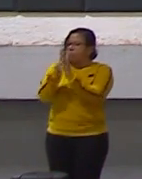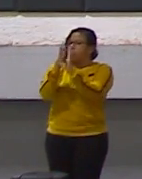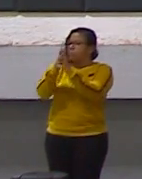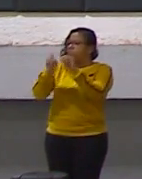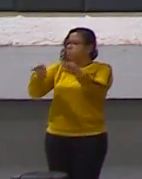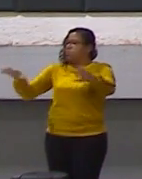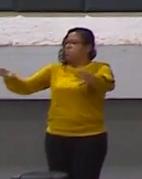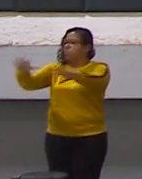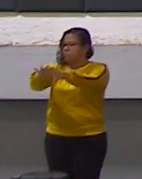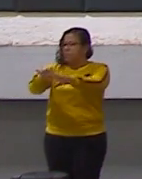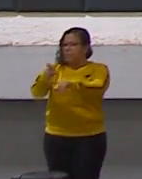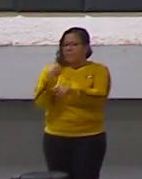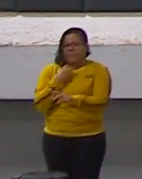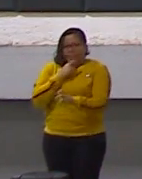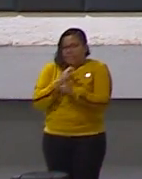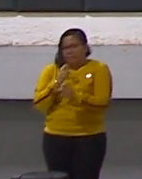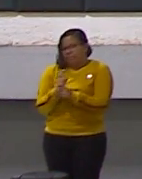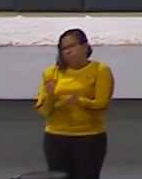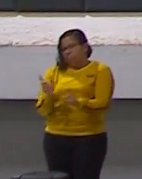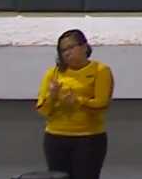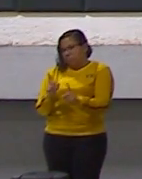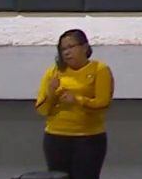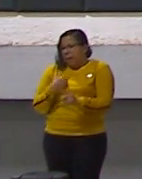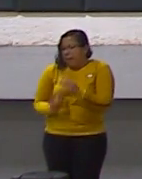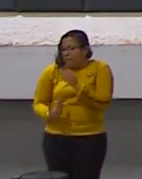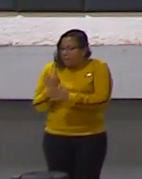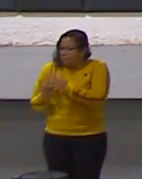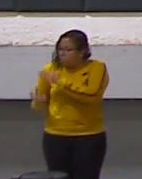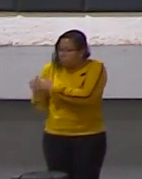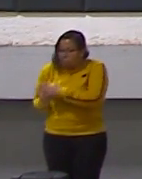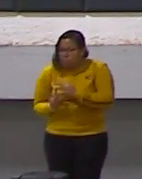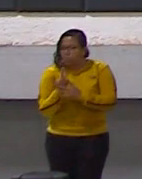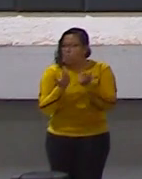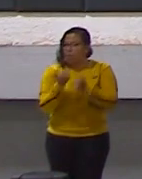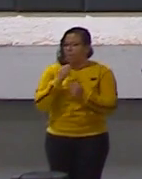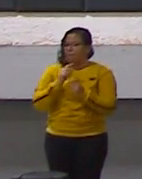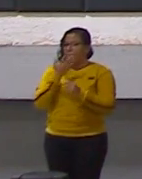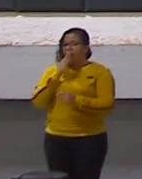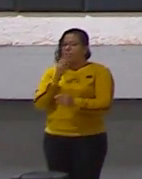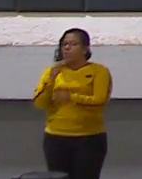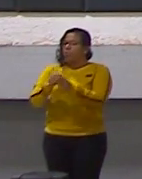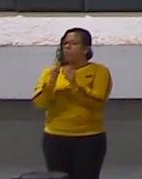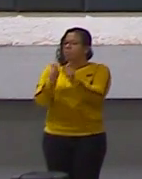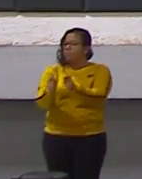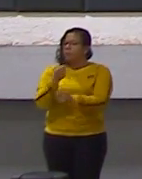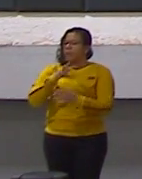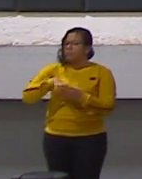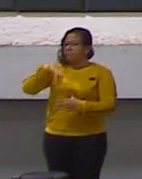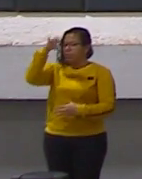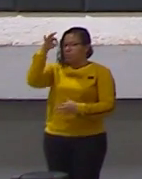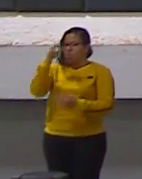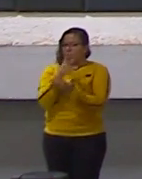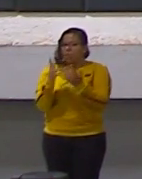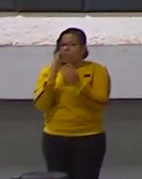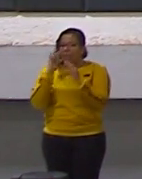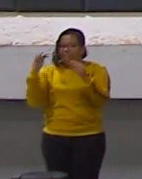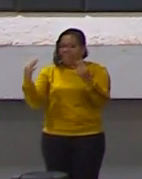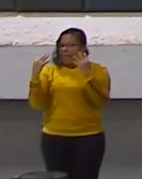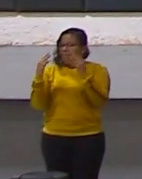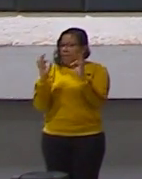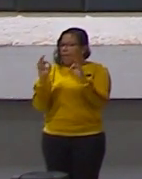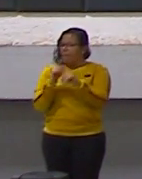no es muy difícil porque está en lo que llamaríamos como el espíritu o sea esas cosas que no se ven pero que son tan